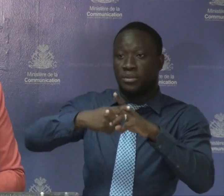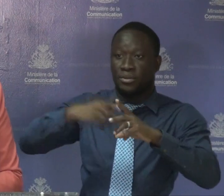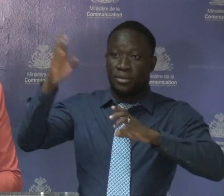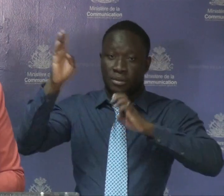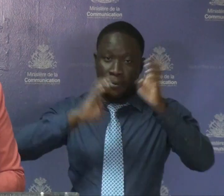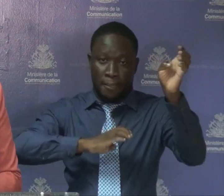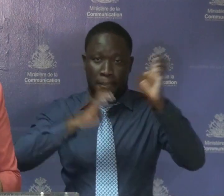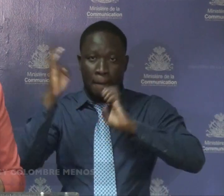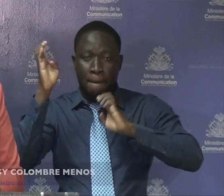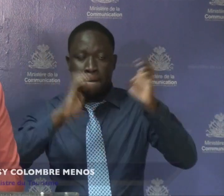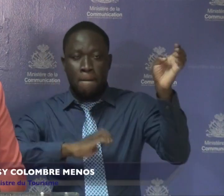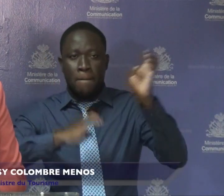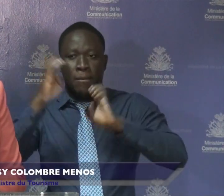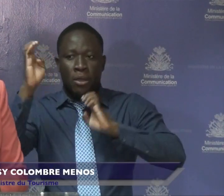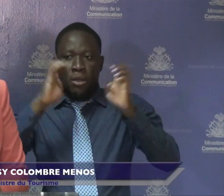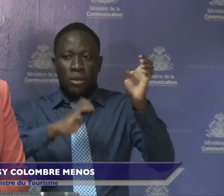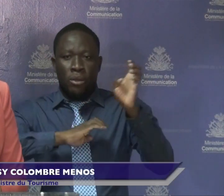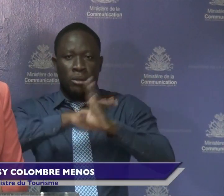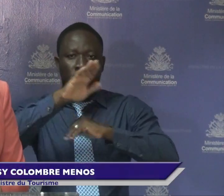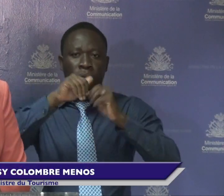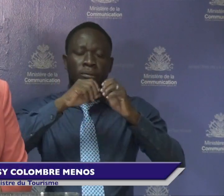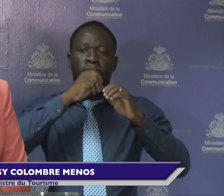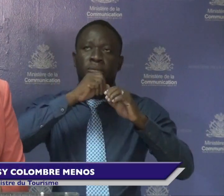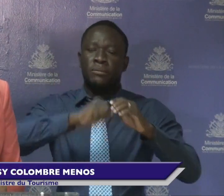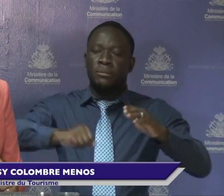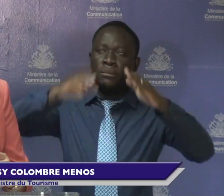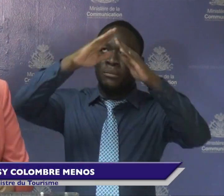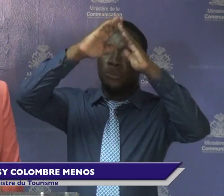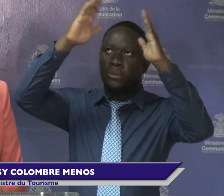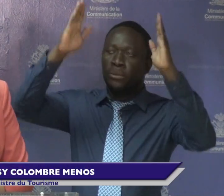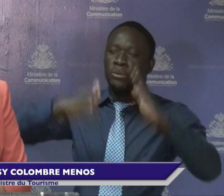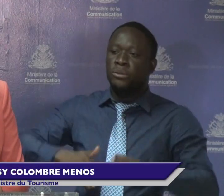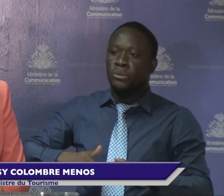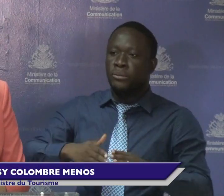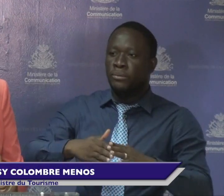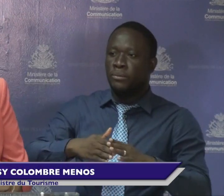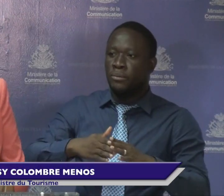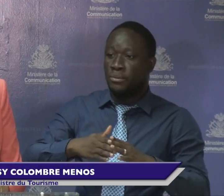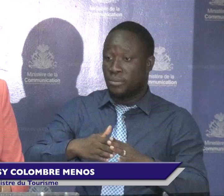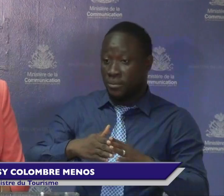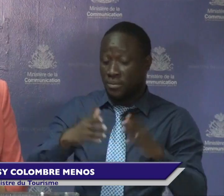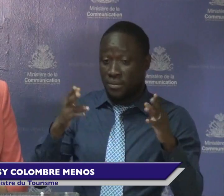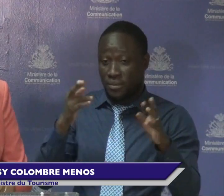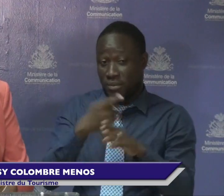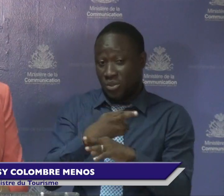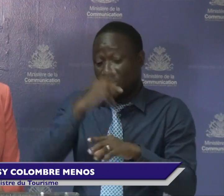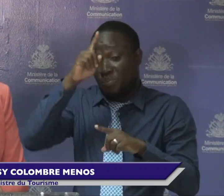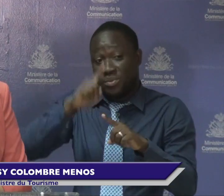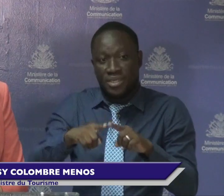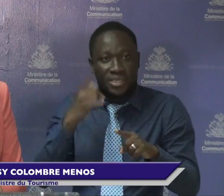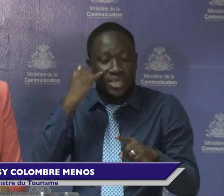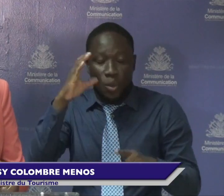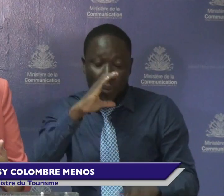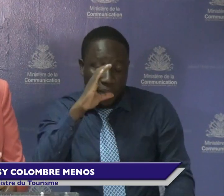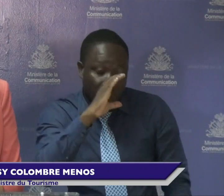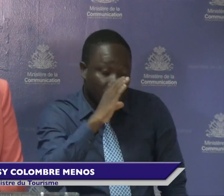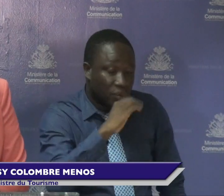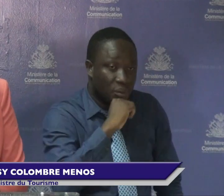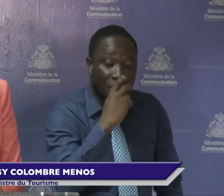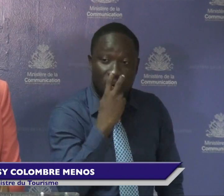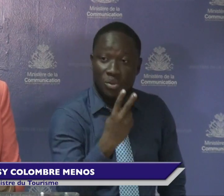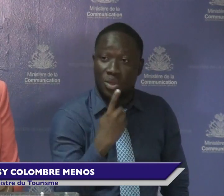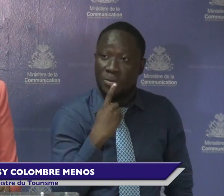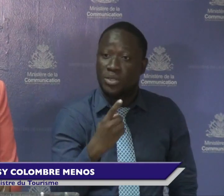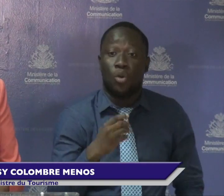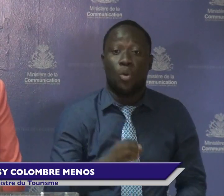des sites d'infrastructures touristiques. Pour quelle raison? Parce que si on n'a pas repéré, nous ne pouvons pas mettre en valeur. Si on ne peut pas mettre en valeur, nous ne pouvons pas capable de